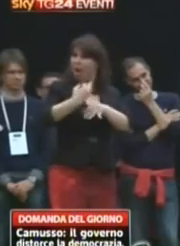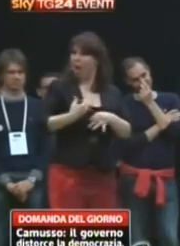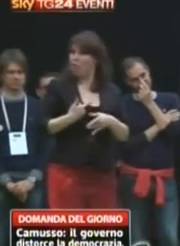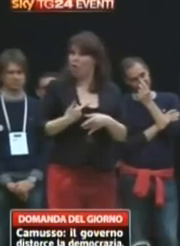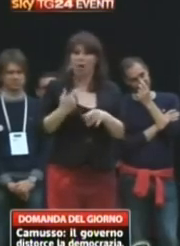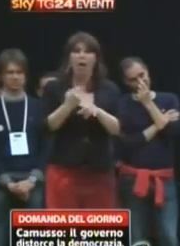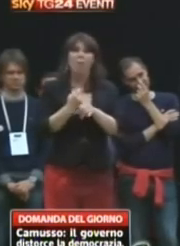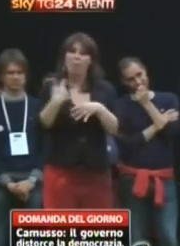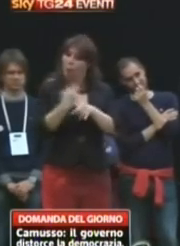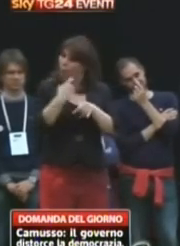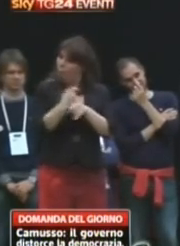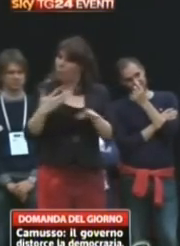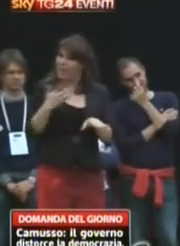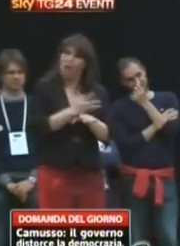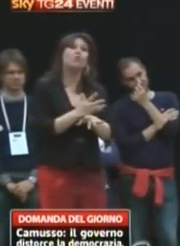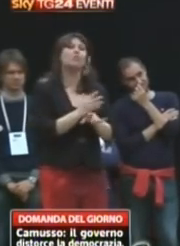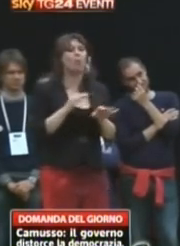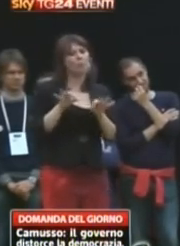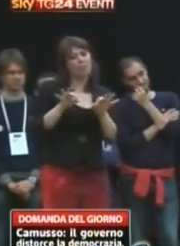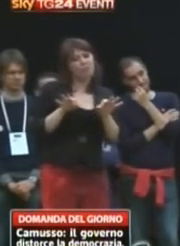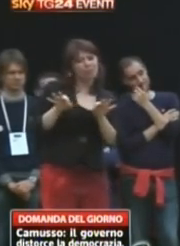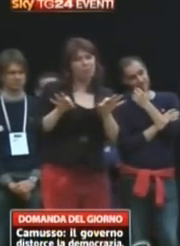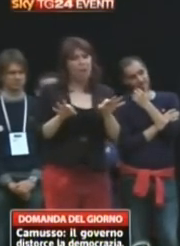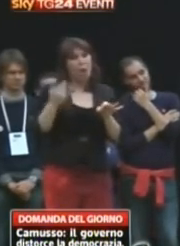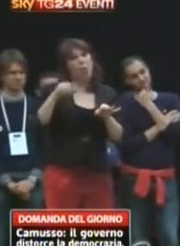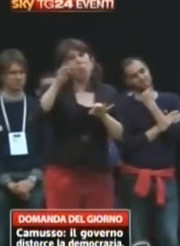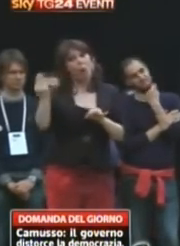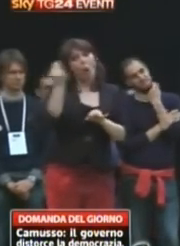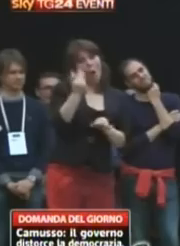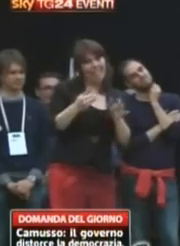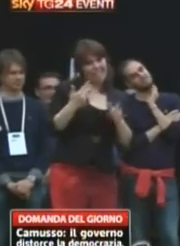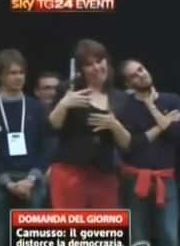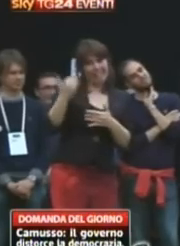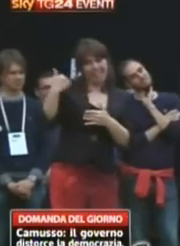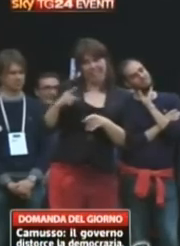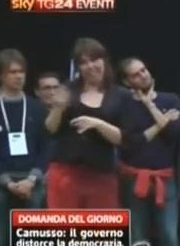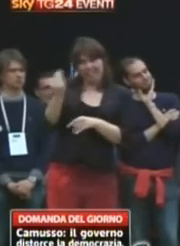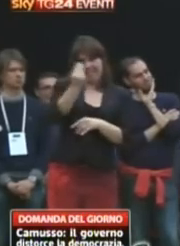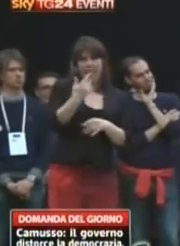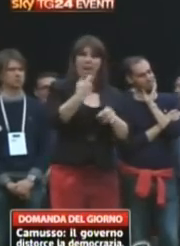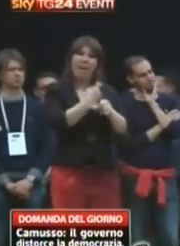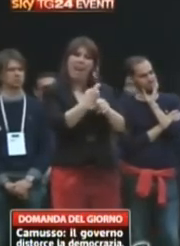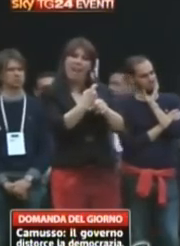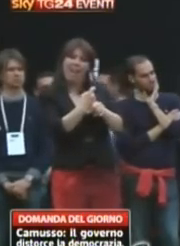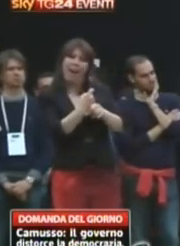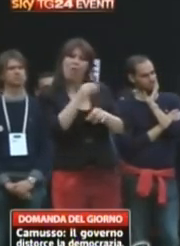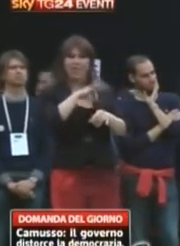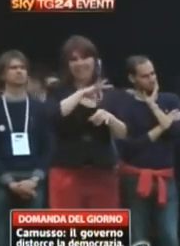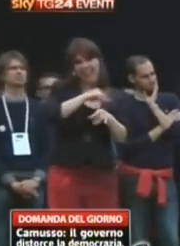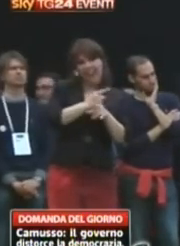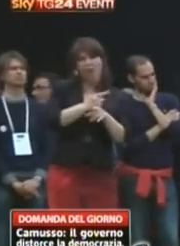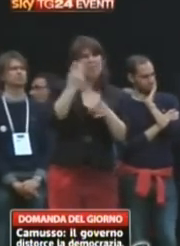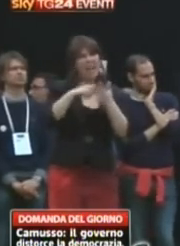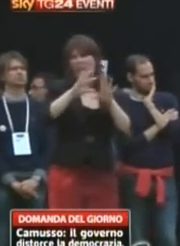delle operazioni che tutti i parametri, da quando è entrato Monti, tutti i parametri, dal costo del lavoro, dal salario,